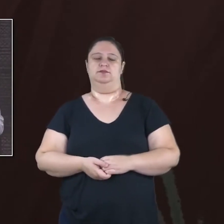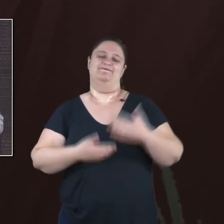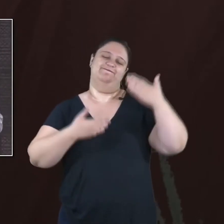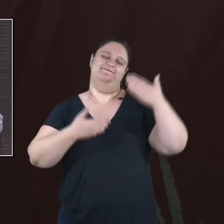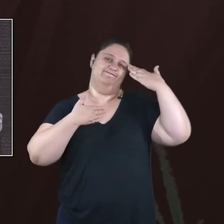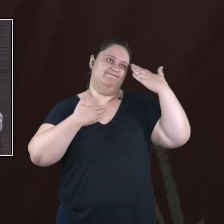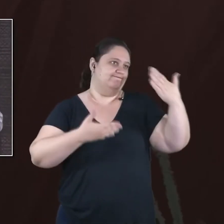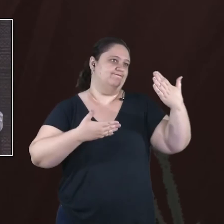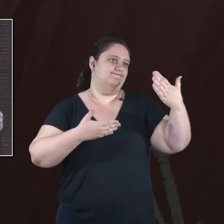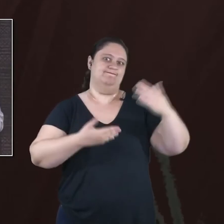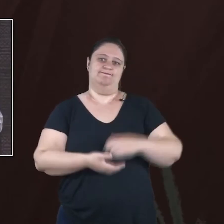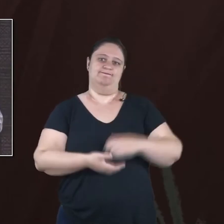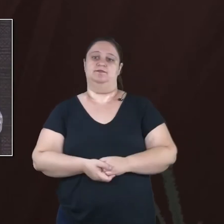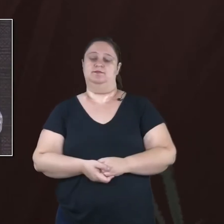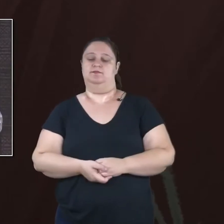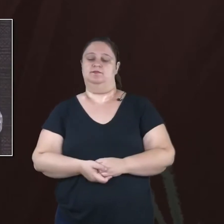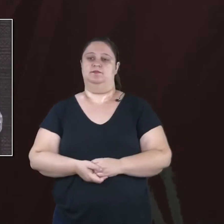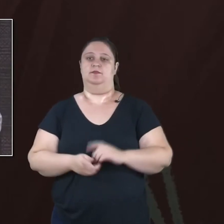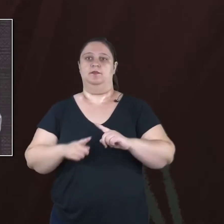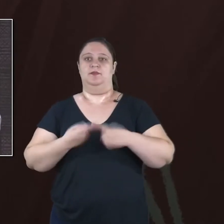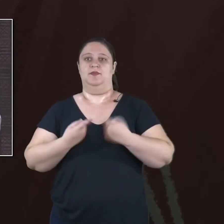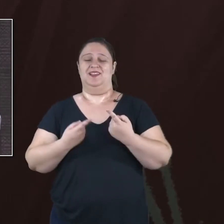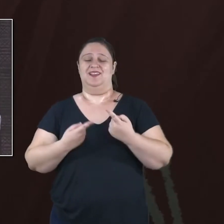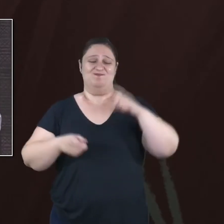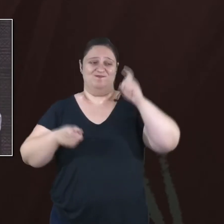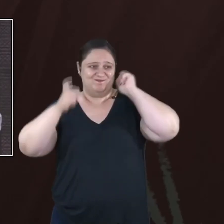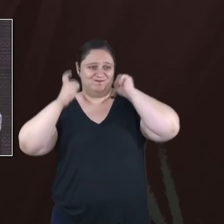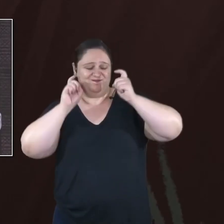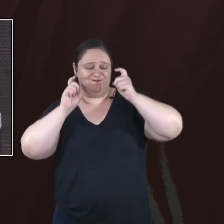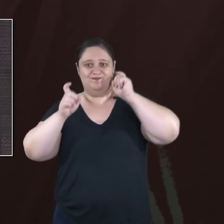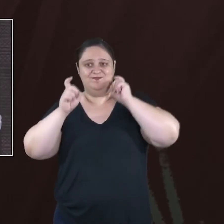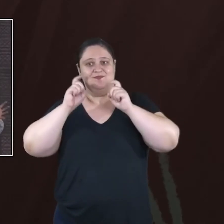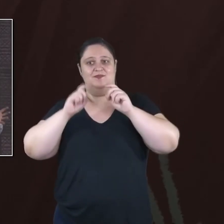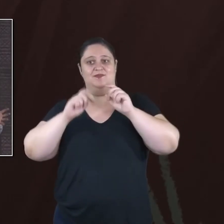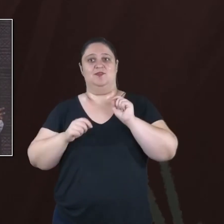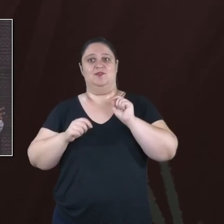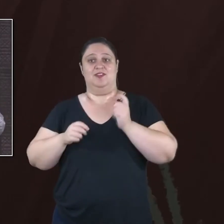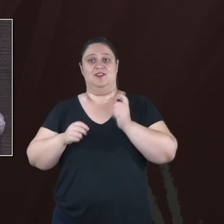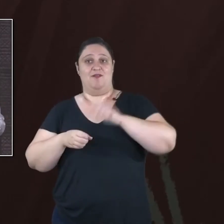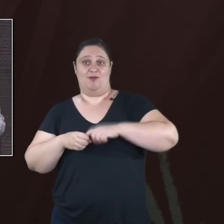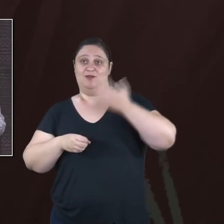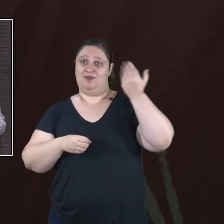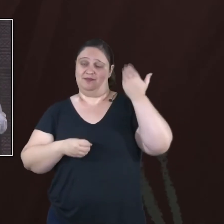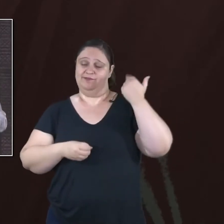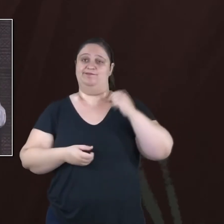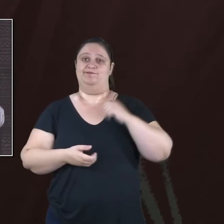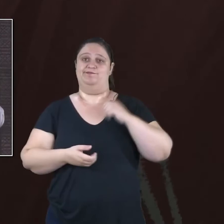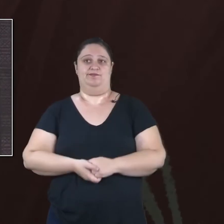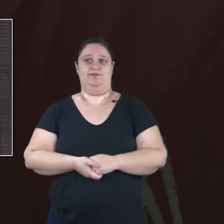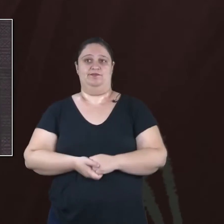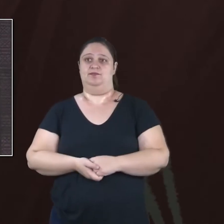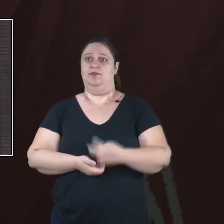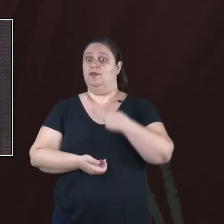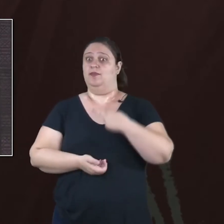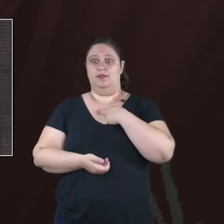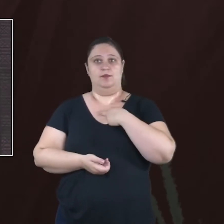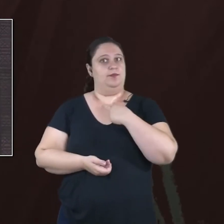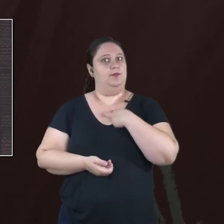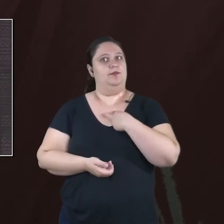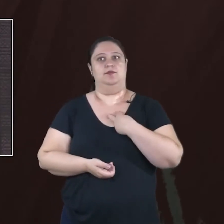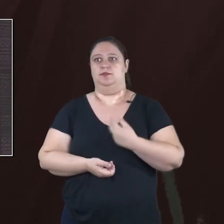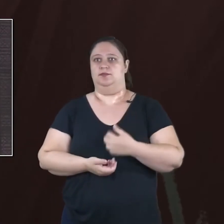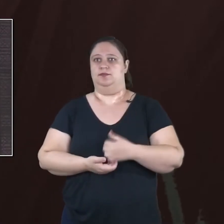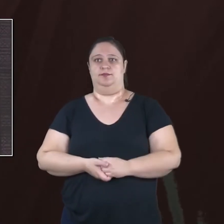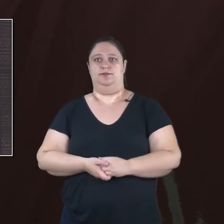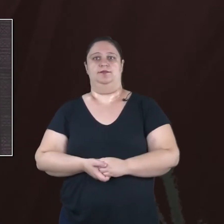a Deus. Mas, irmãos, eu tenho uma preocupação da gente voltar para trás. Nós não podemos voltar para